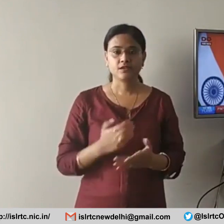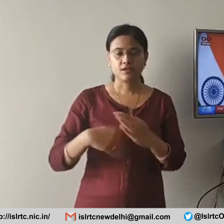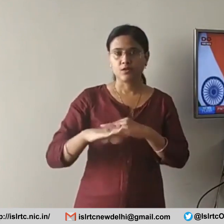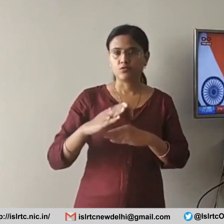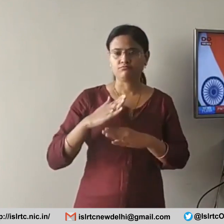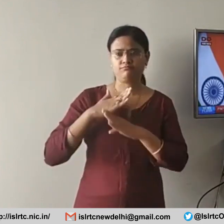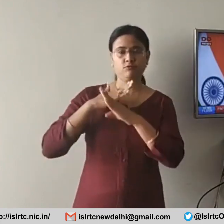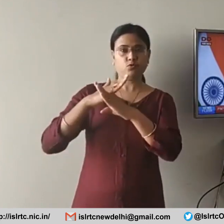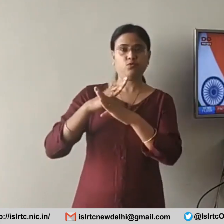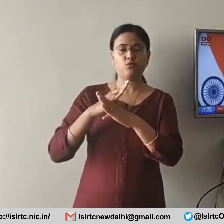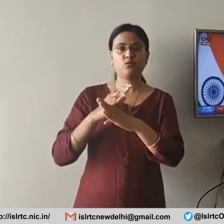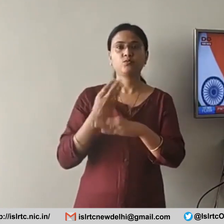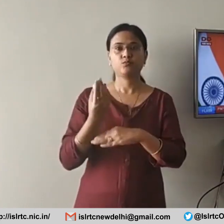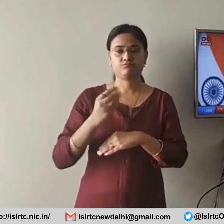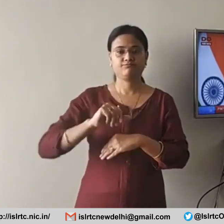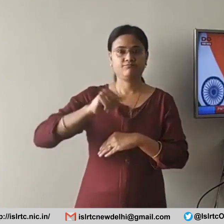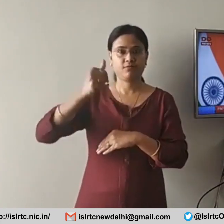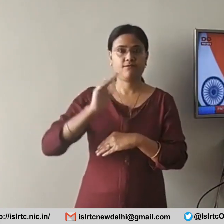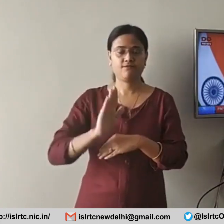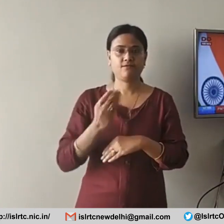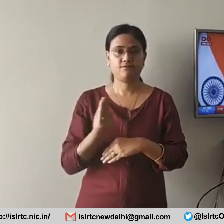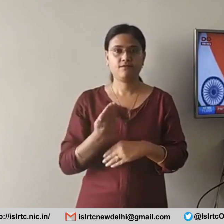टालने में सफल रहा है।